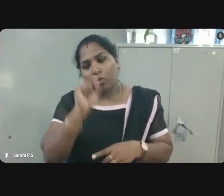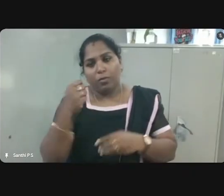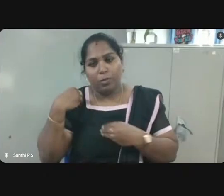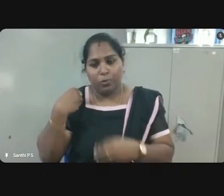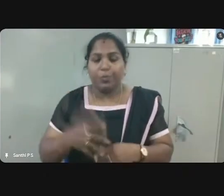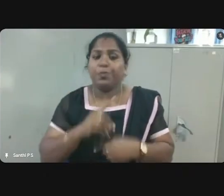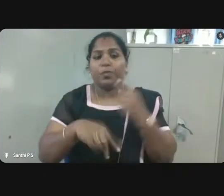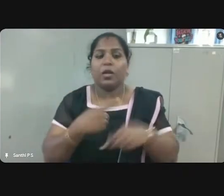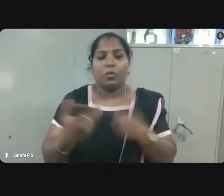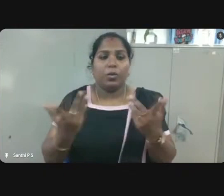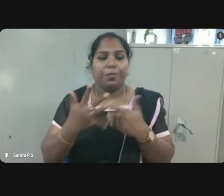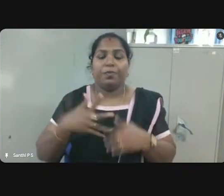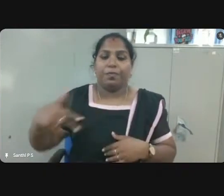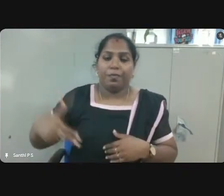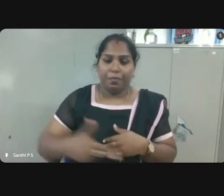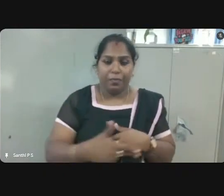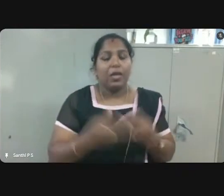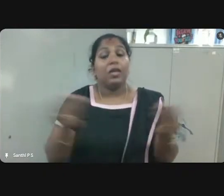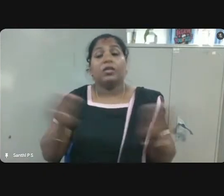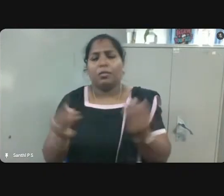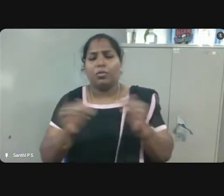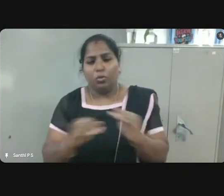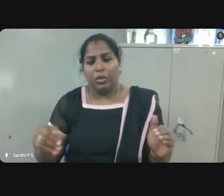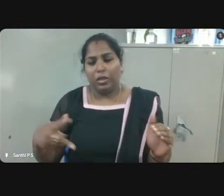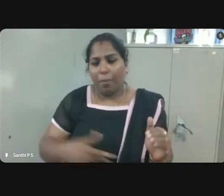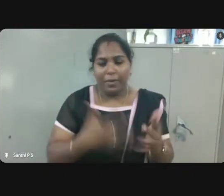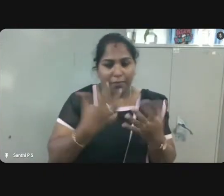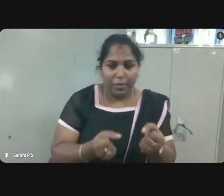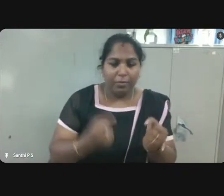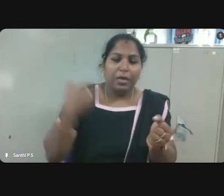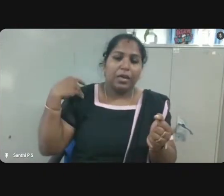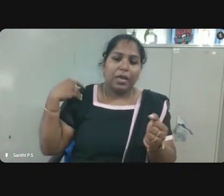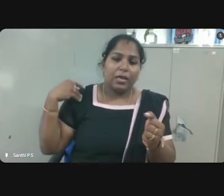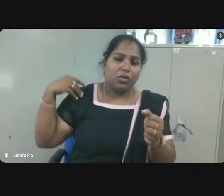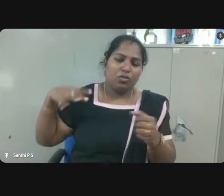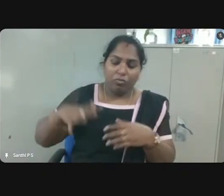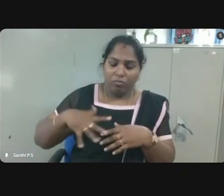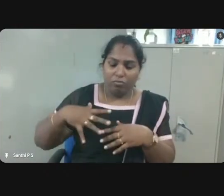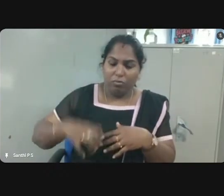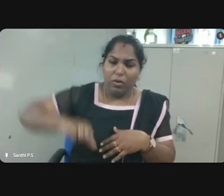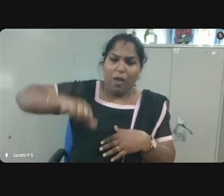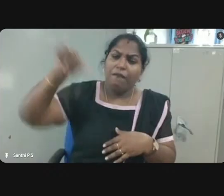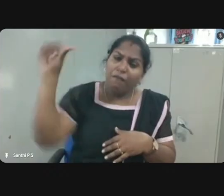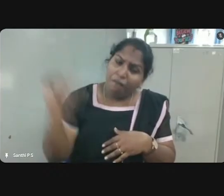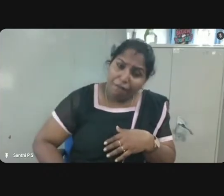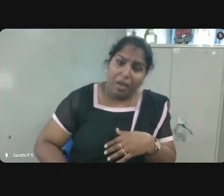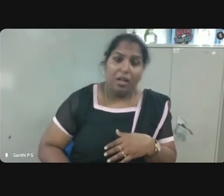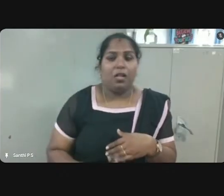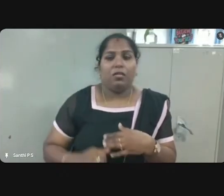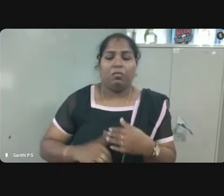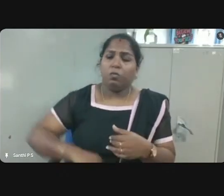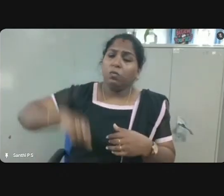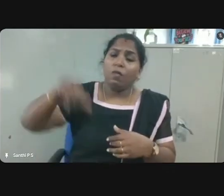ഇനി ഉള്ളത് നമുക്ക് ശസ്ത്രക്രിയ ചില കുട്ടികൾക്ക് ആവശ്യമായി വരും. ഇപ്പൊ കൈയിന്റെ ഈ ഷോൾഡർ ജോയിന്റ് സ്റ്റിഫായി പോയി, കൈ പൊക്കാൻ പറ്റുന്നില്ല എന്ന് വന്നു കഴിഞ്ഞാൽ